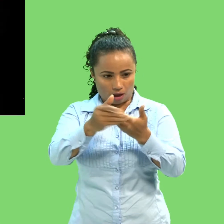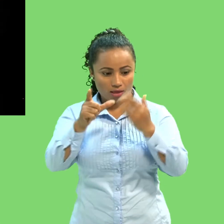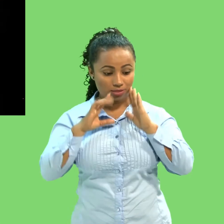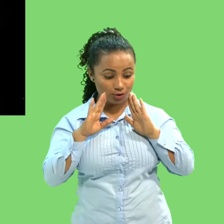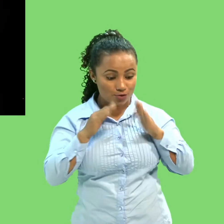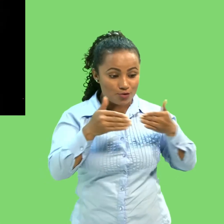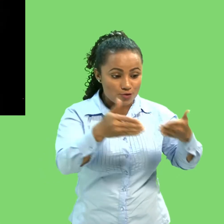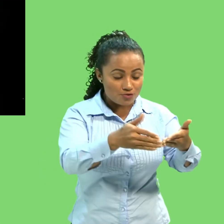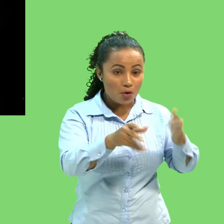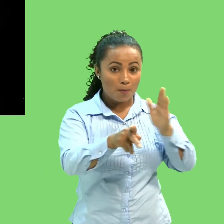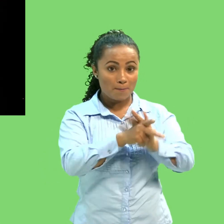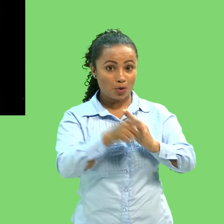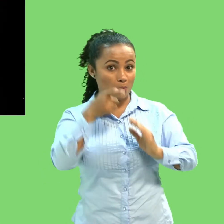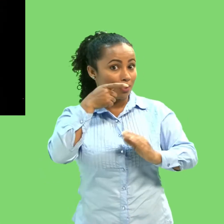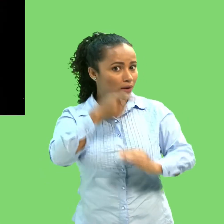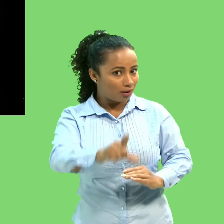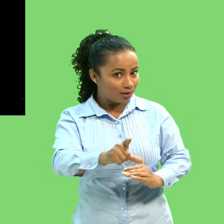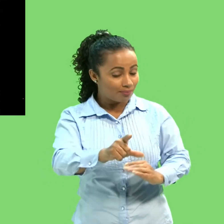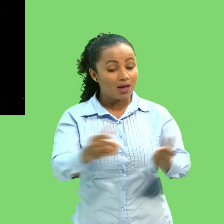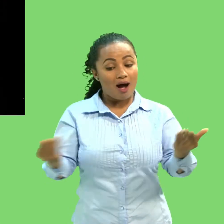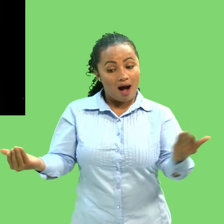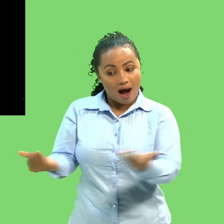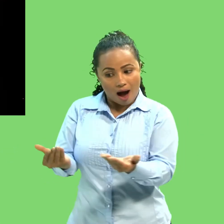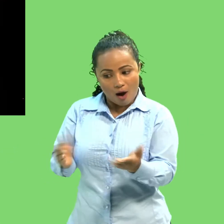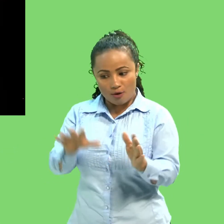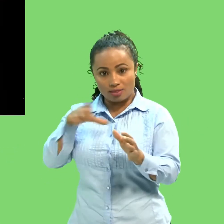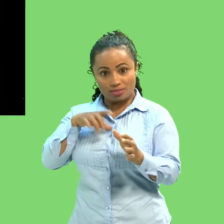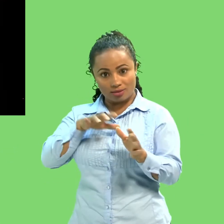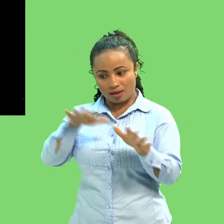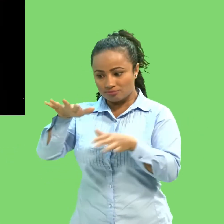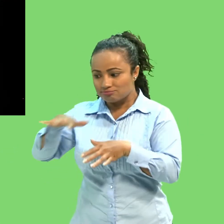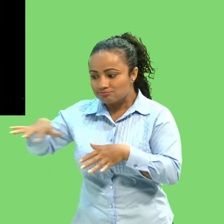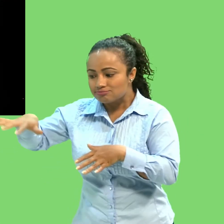outra situação ligada à resolução de problemas.